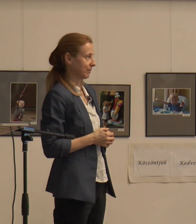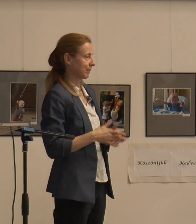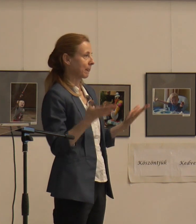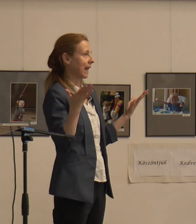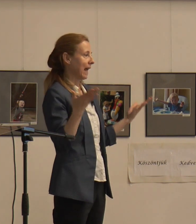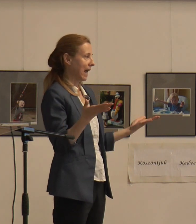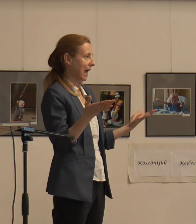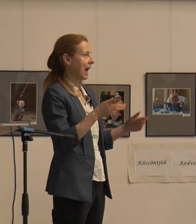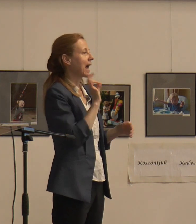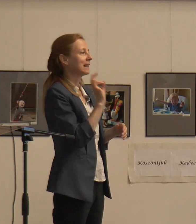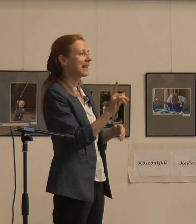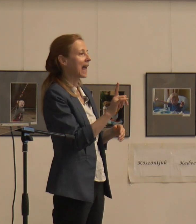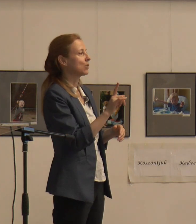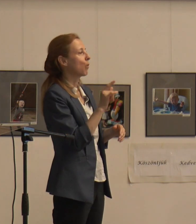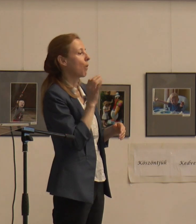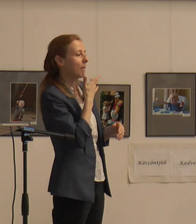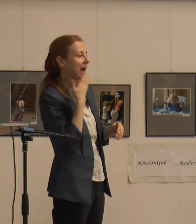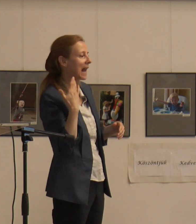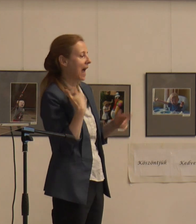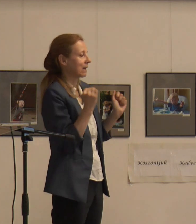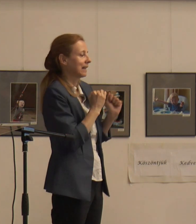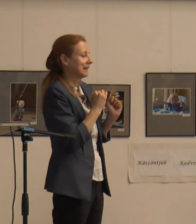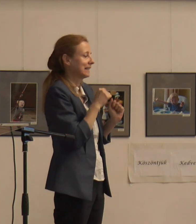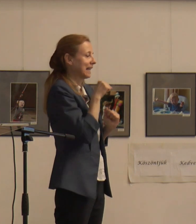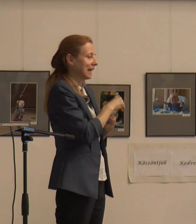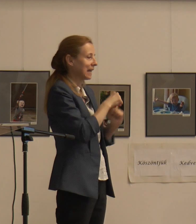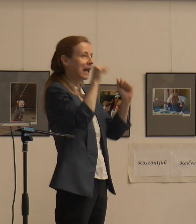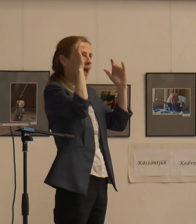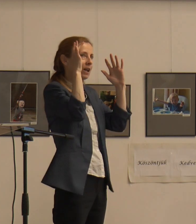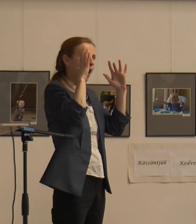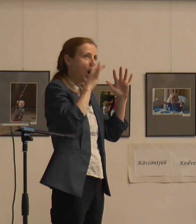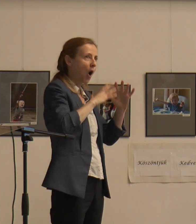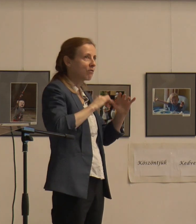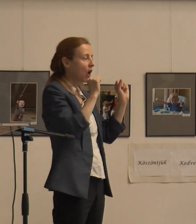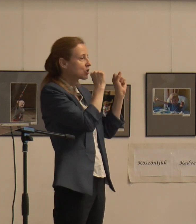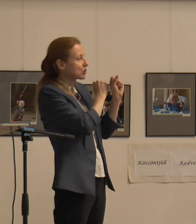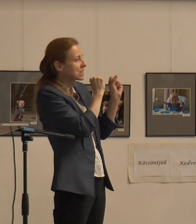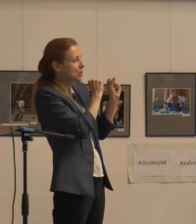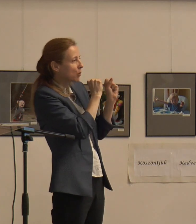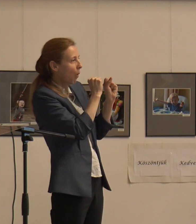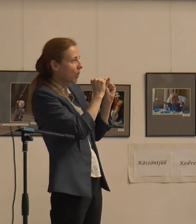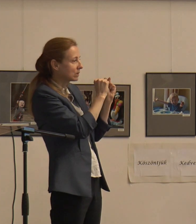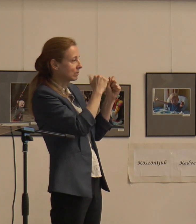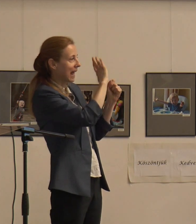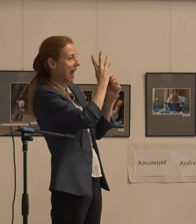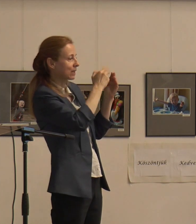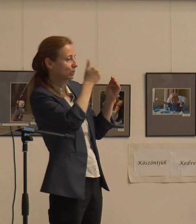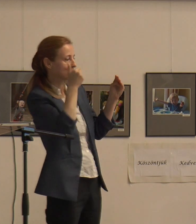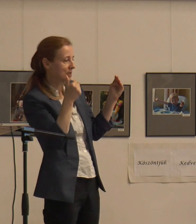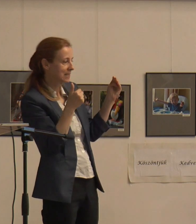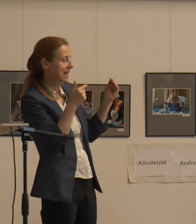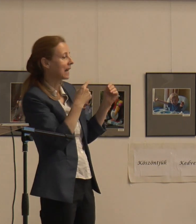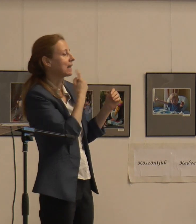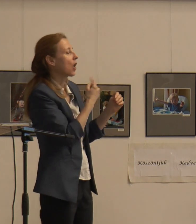Hely, de jó a meleg télen, a havas zord erdő szélen. Azt mondja